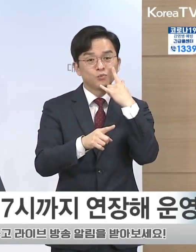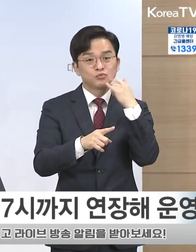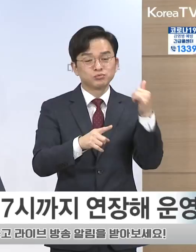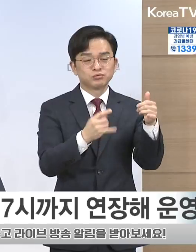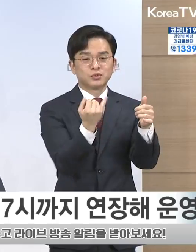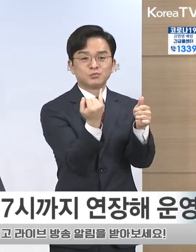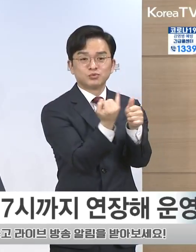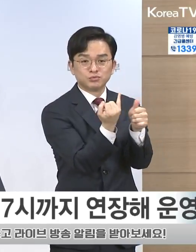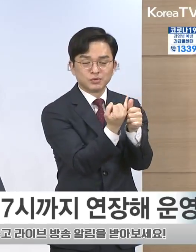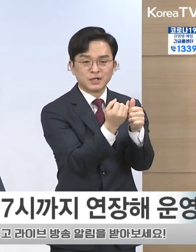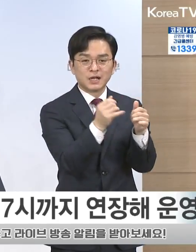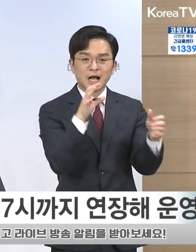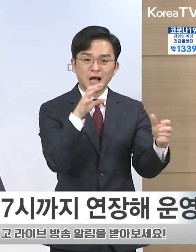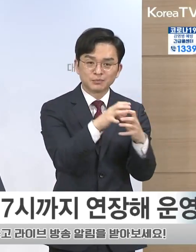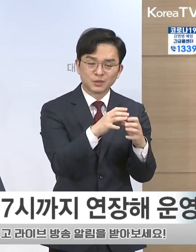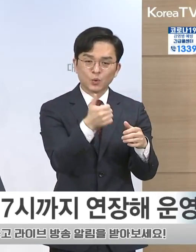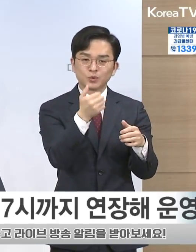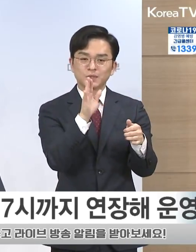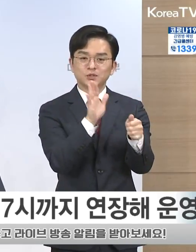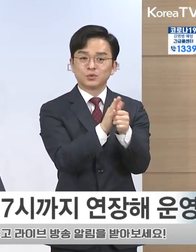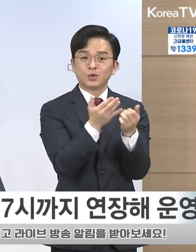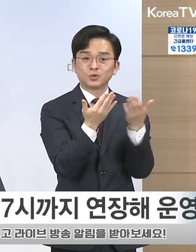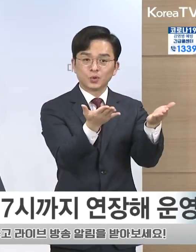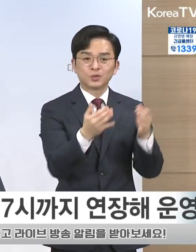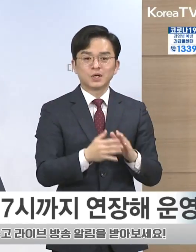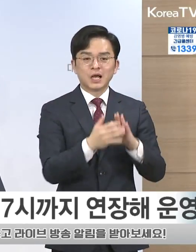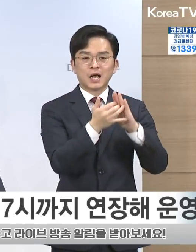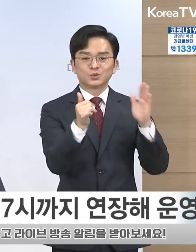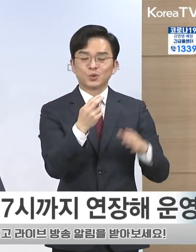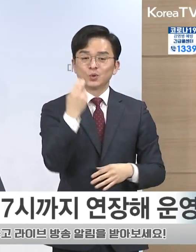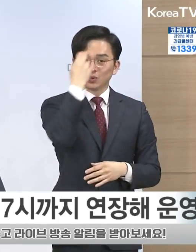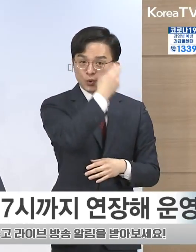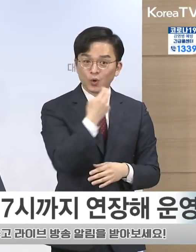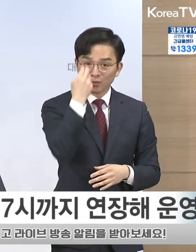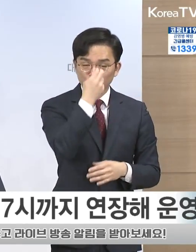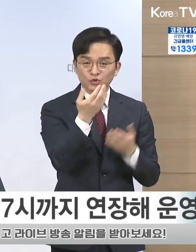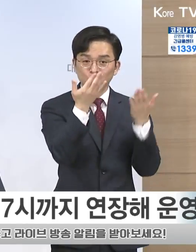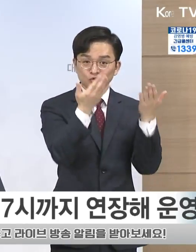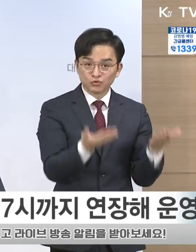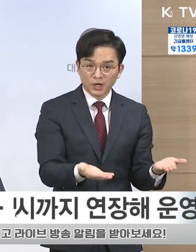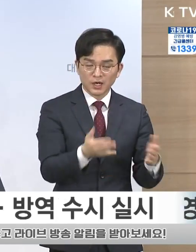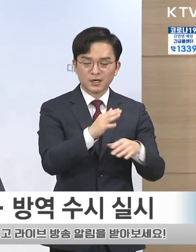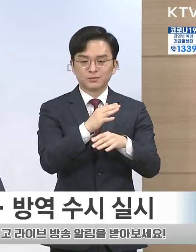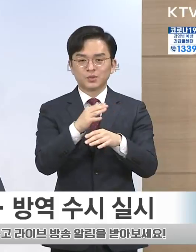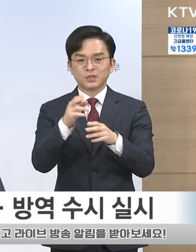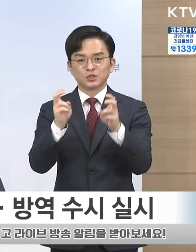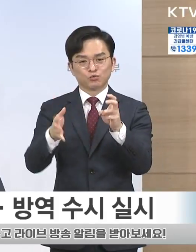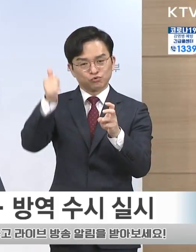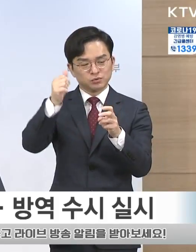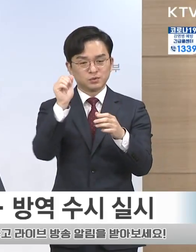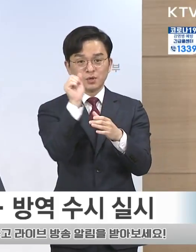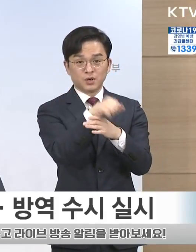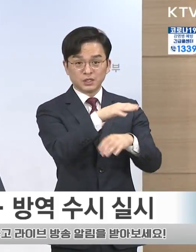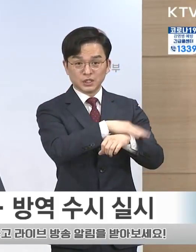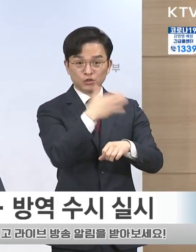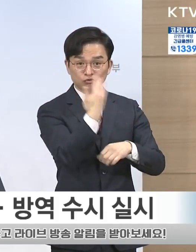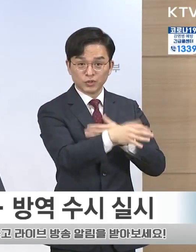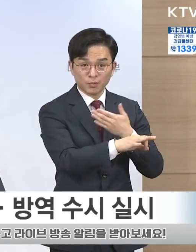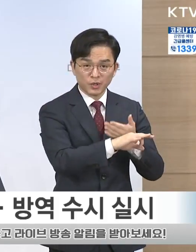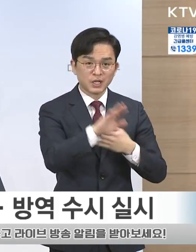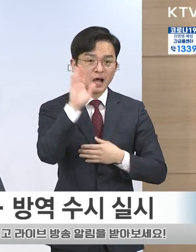지원하고 가족돌봄 휴가제를 적극 사용한 기업에게 근무 혁신 우수기업과